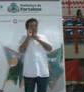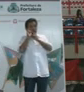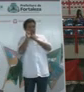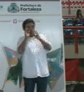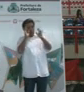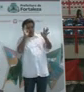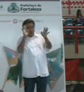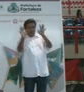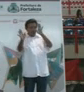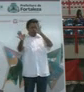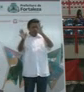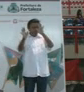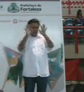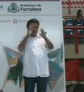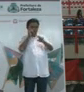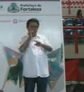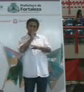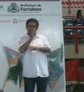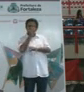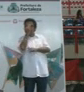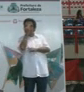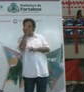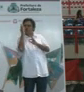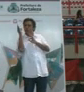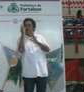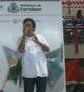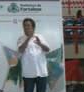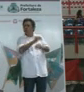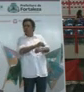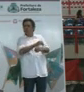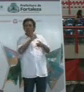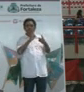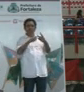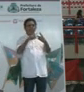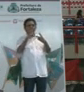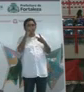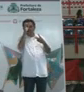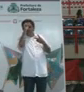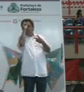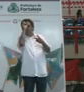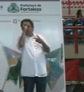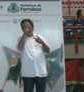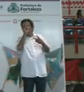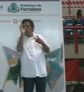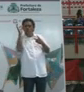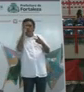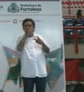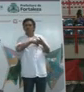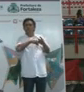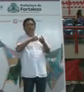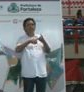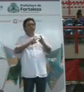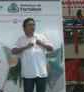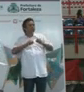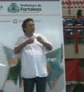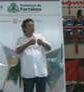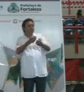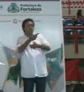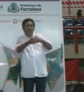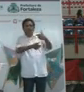olhos, imaginando que você consegue entender tudo, que você consegue aprender tudo, que você tem disposição